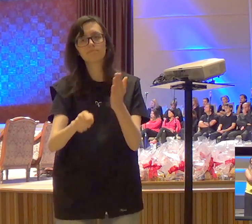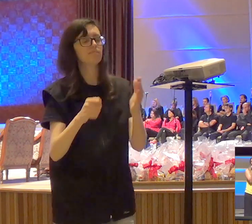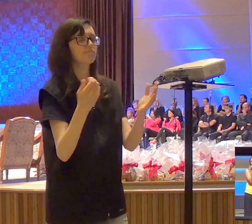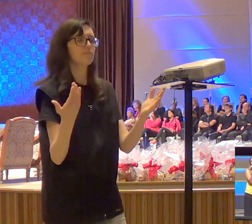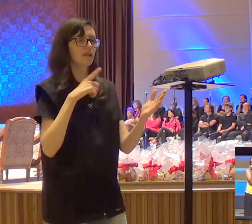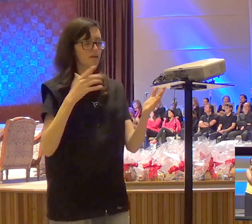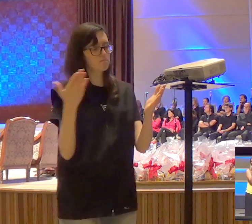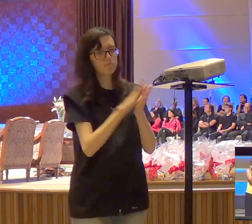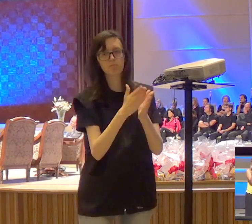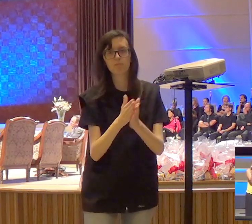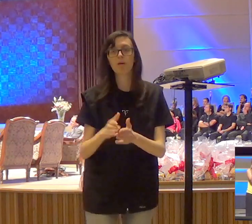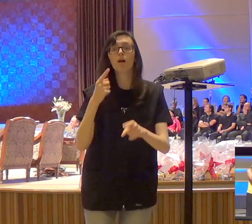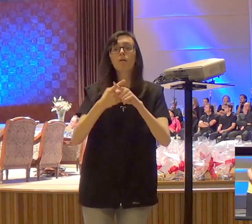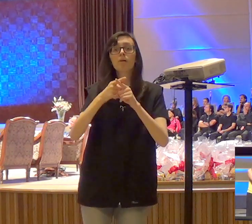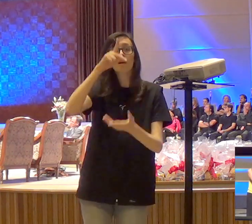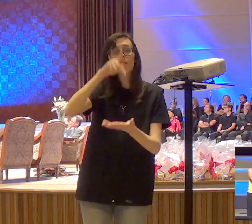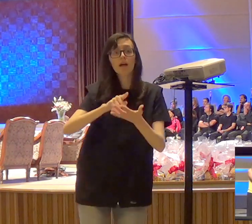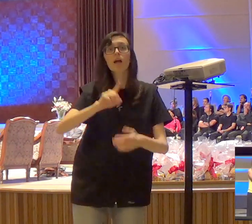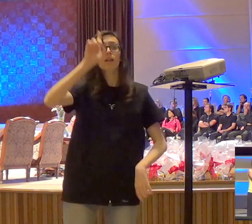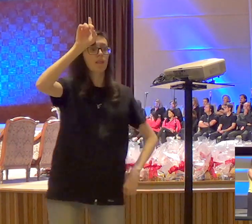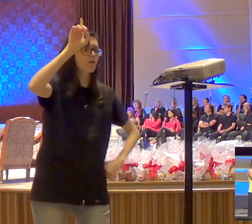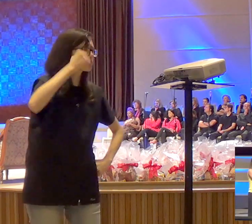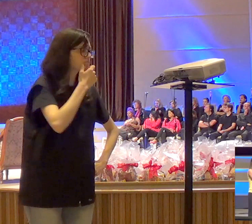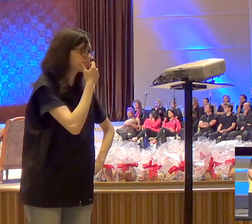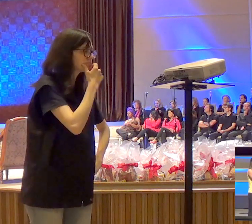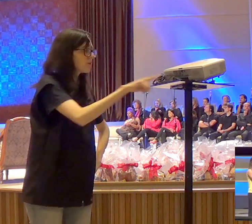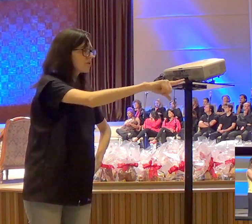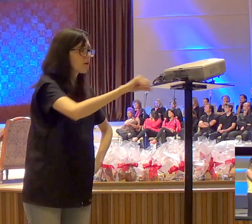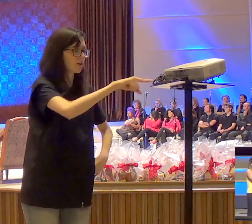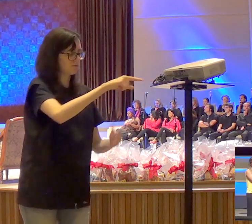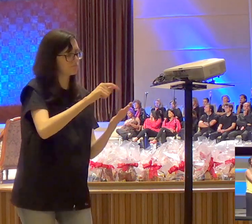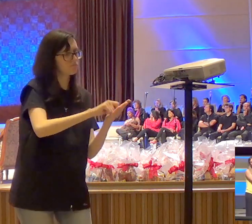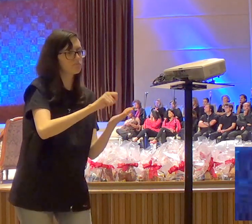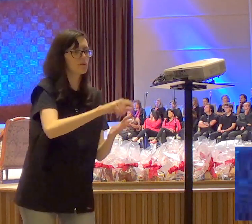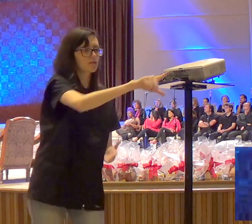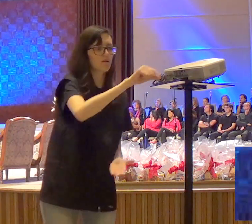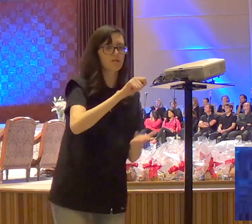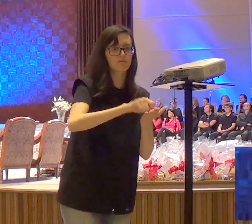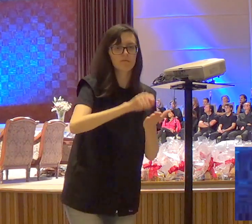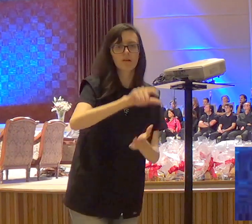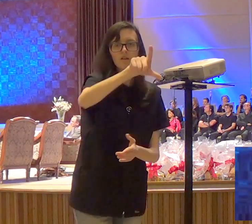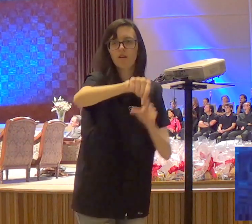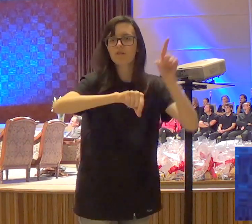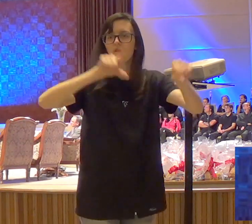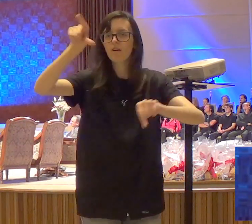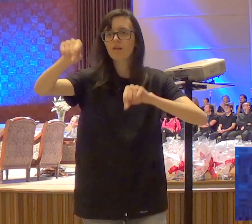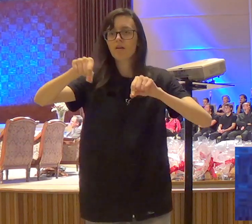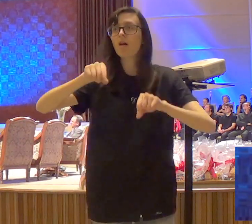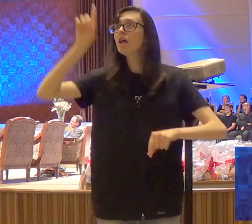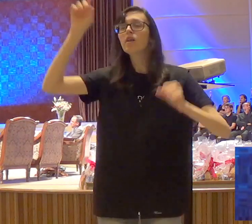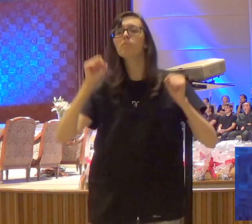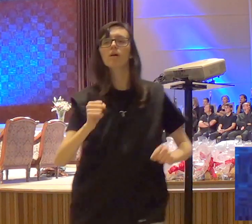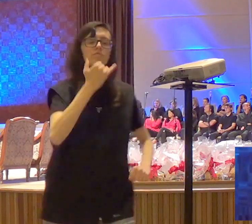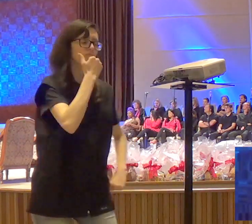escolhido qualquer pessoa para escrever a Bíblia. He could have picked saints to write his words. Poderia ter escolhido santos para